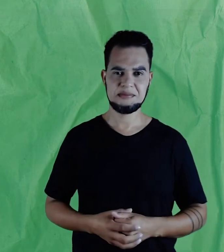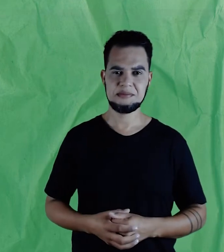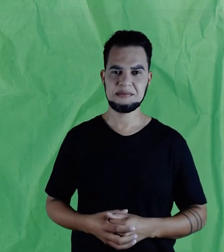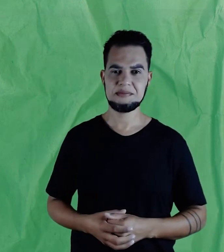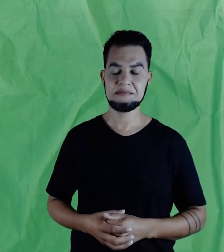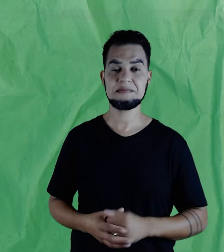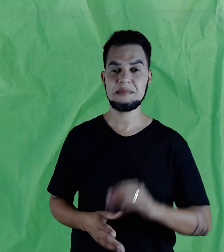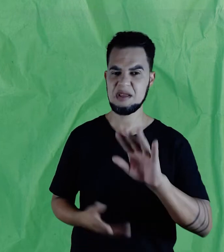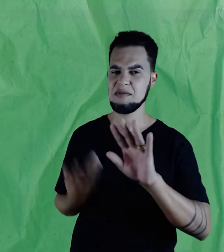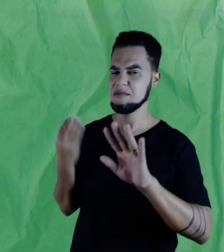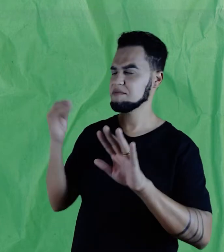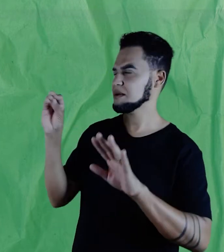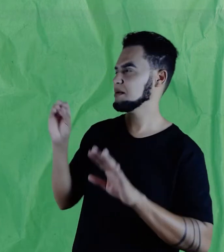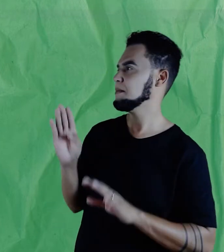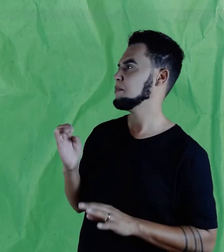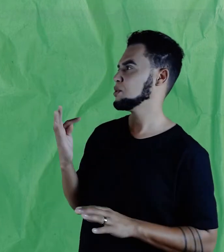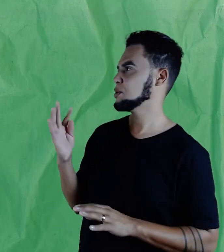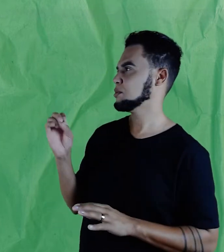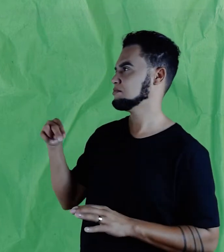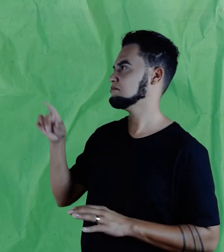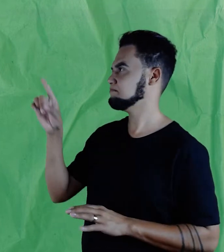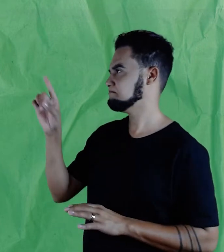Eu vou chamar ele aqui de button.